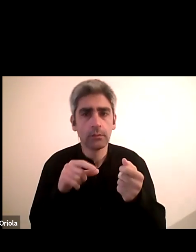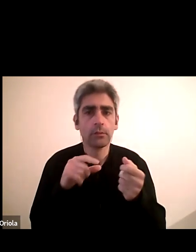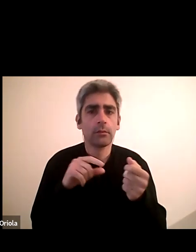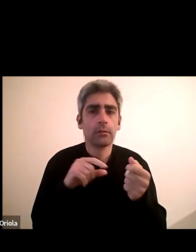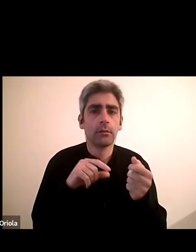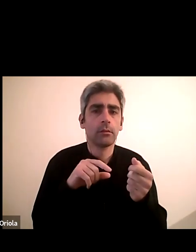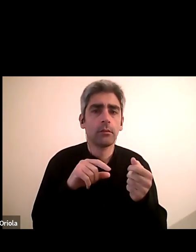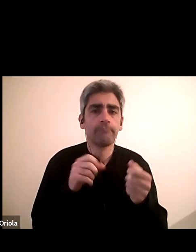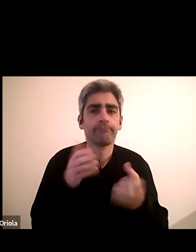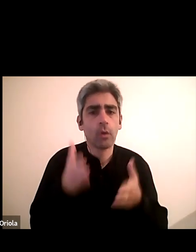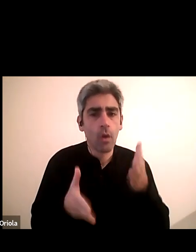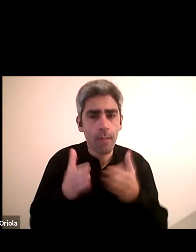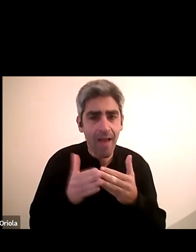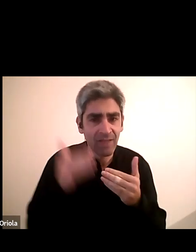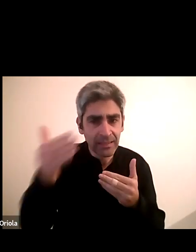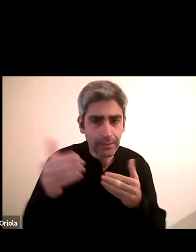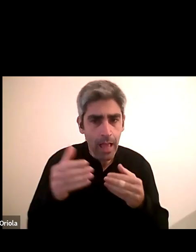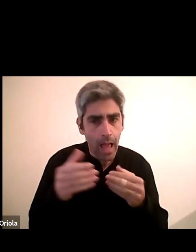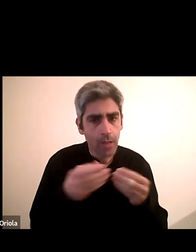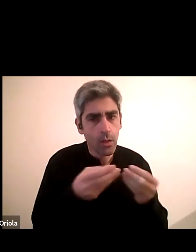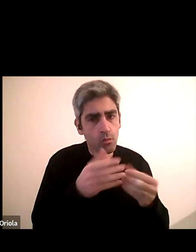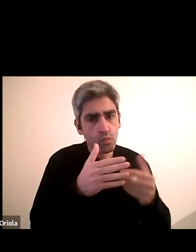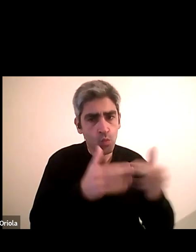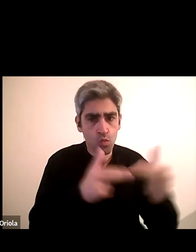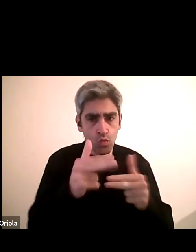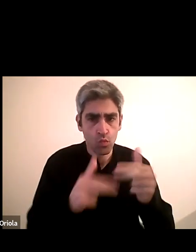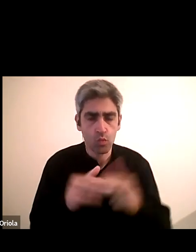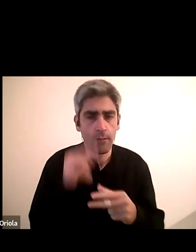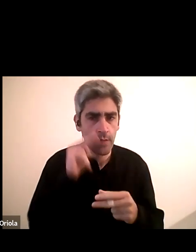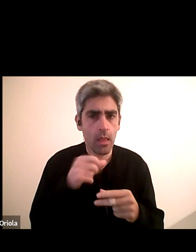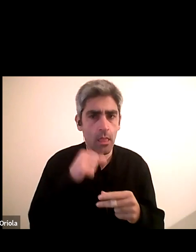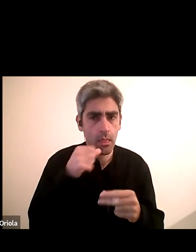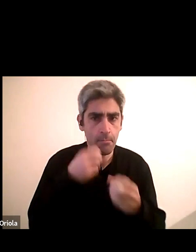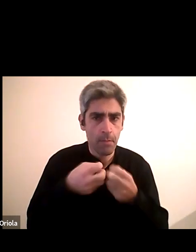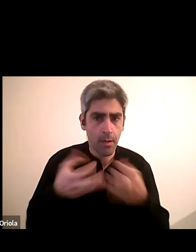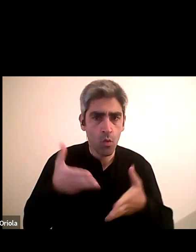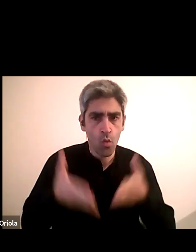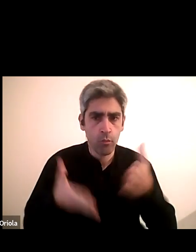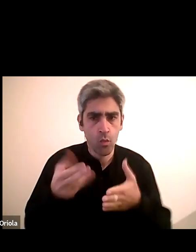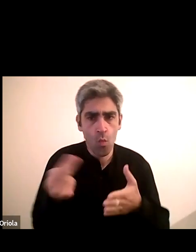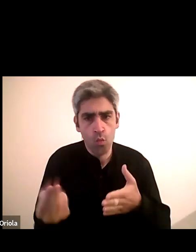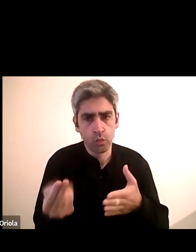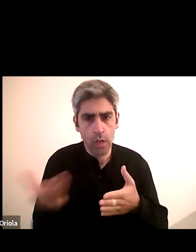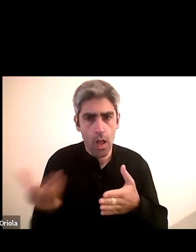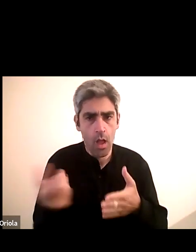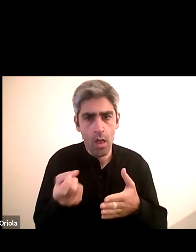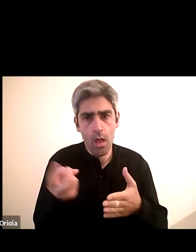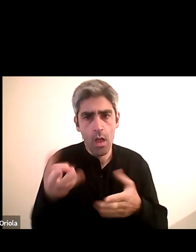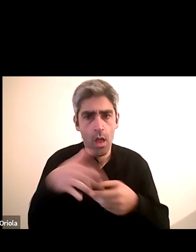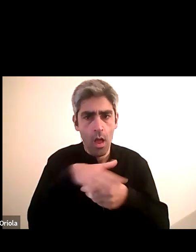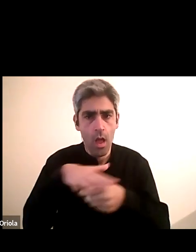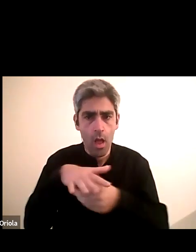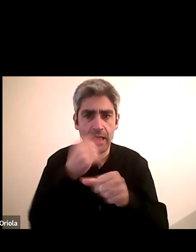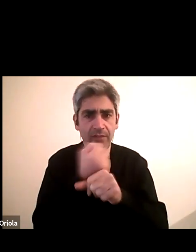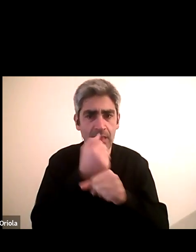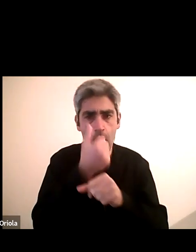com a robótica avançada. Cada vez vemos mais robôs a serem utilizados em diferentes